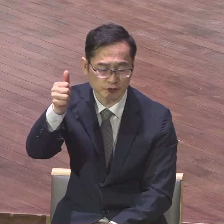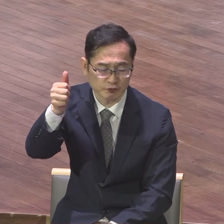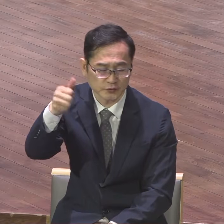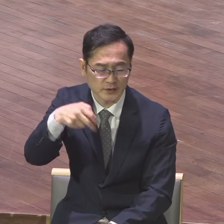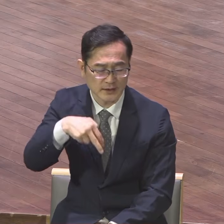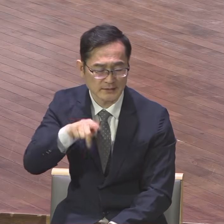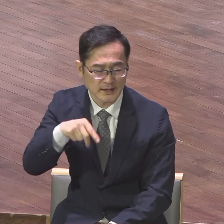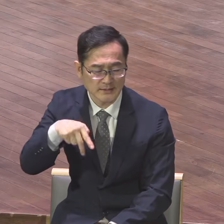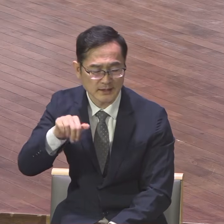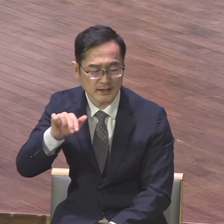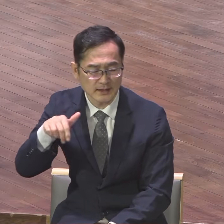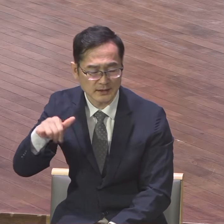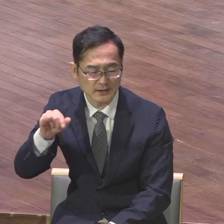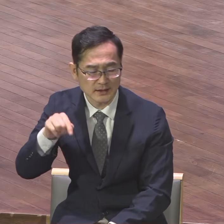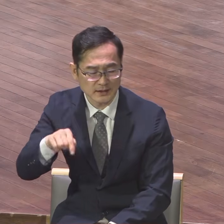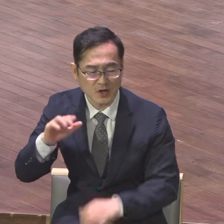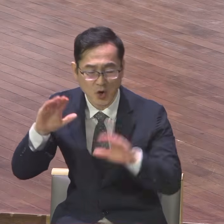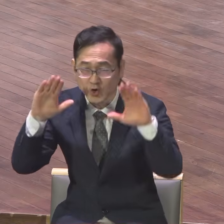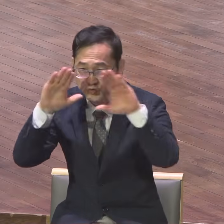사사기